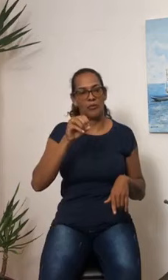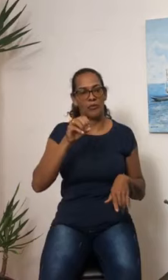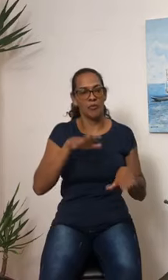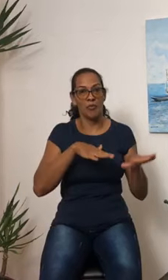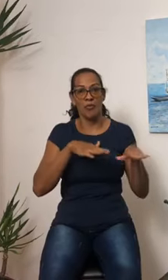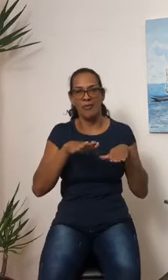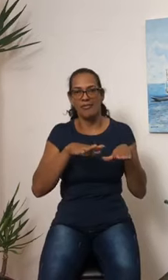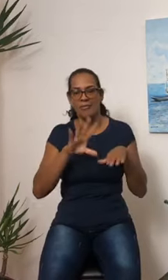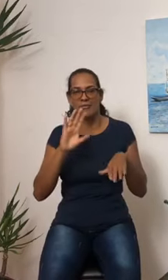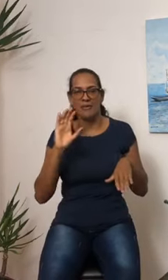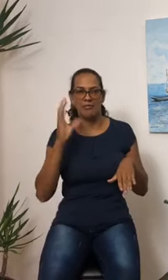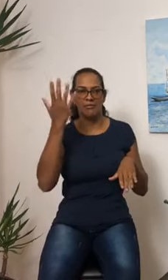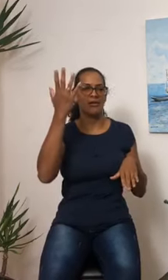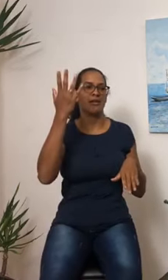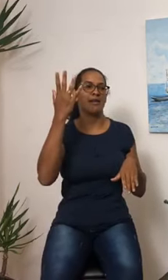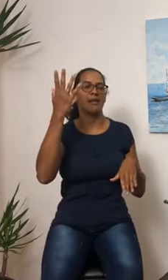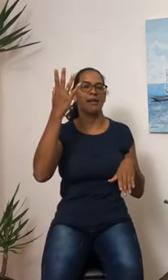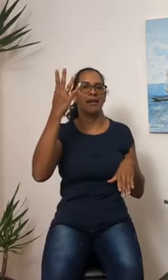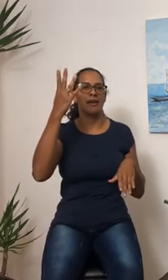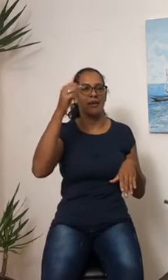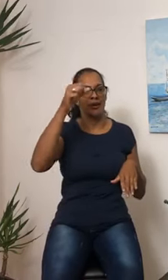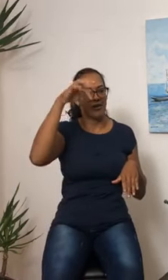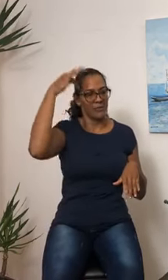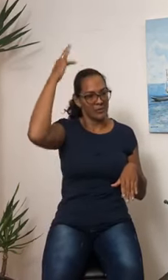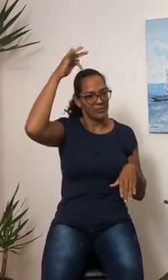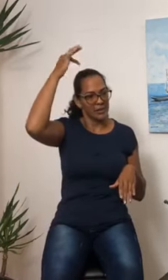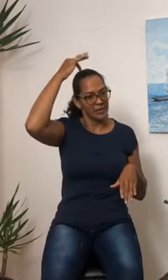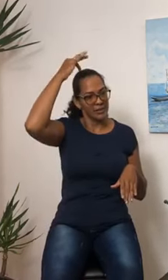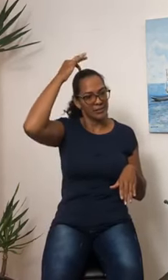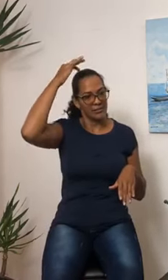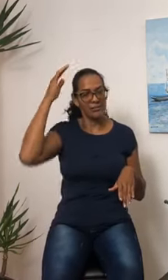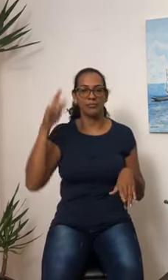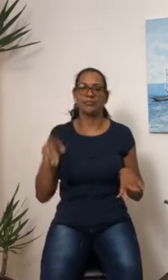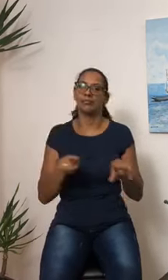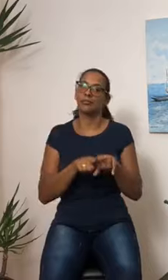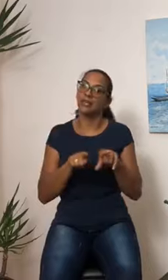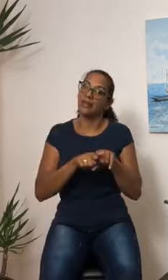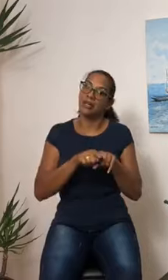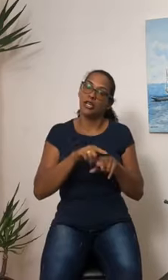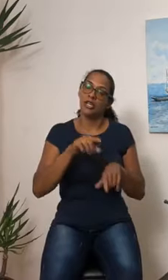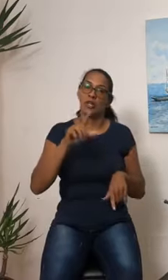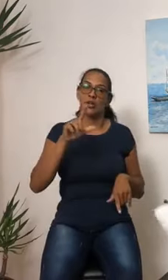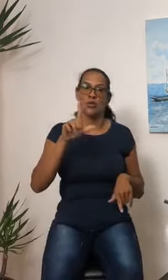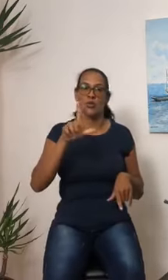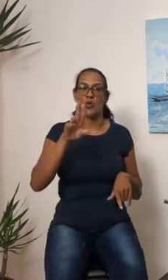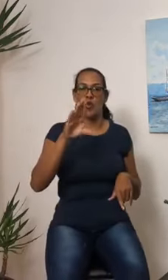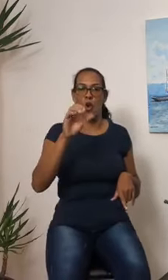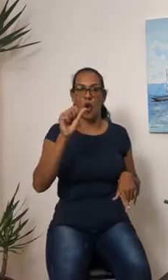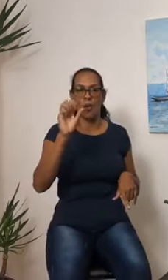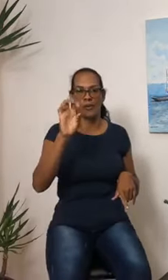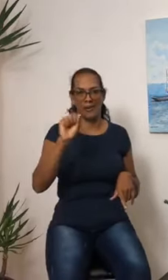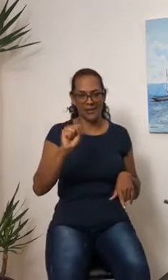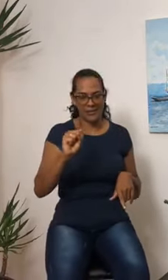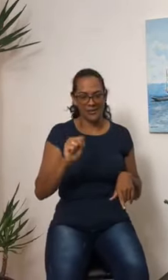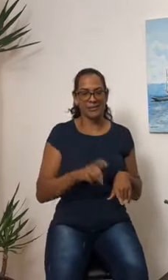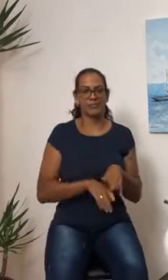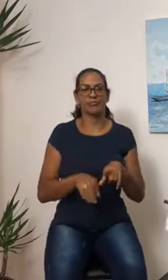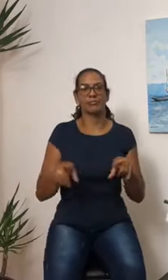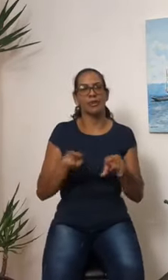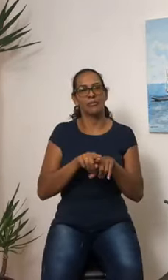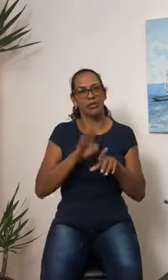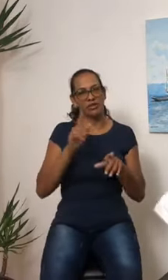que atua em Marataís e Santa Maria de Getibá e Tapimirim. Ao Lucas Polese, do Willis, aí, ó, que fizemos uma